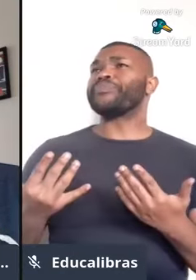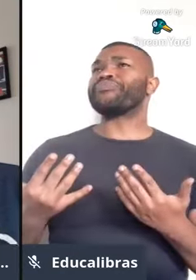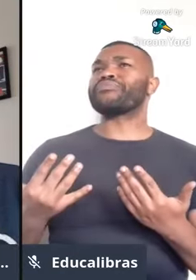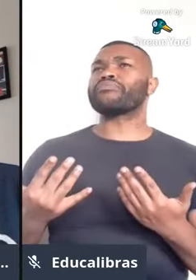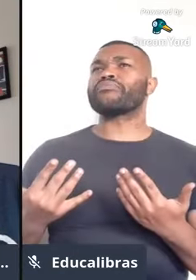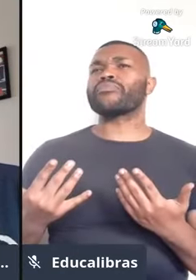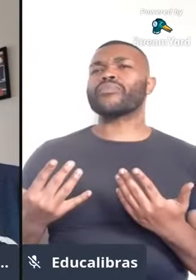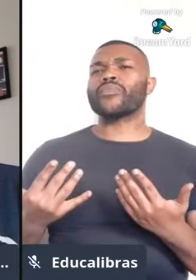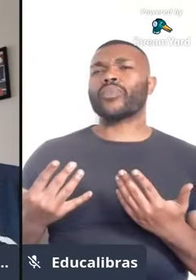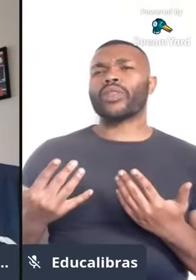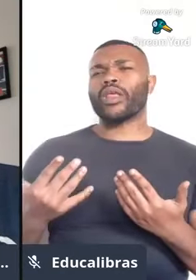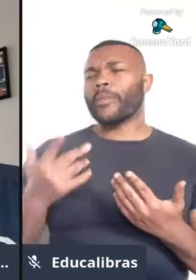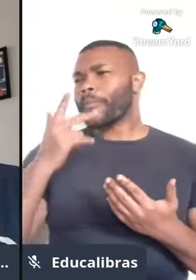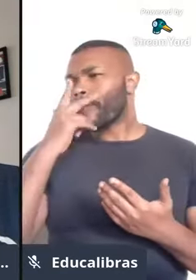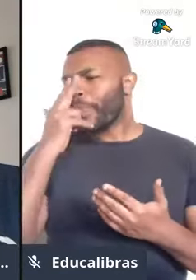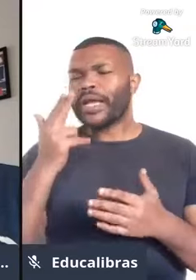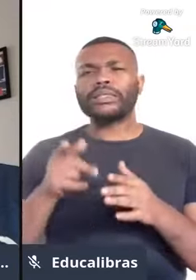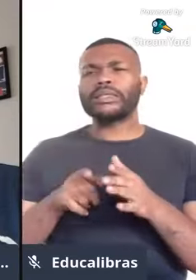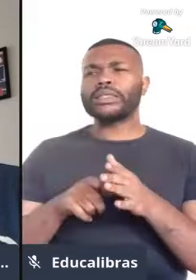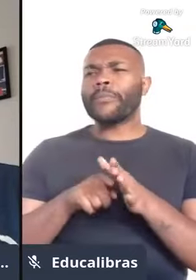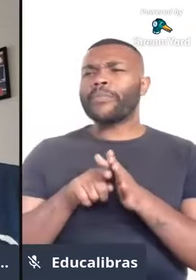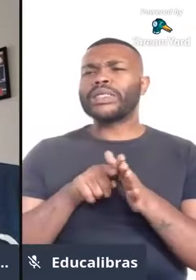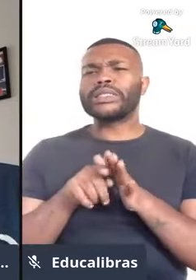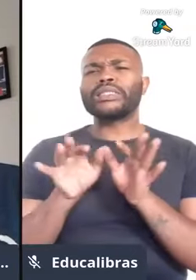rasa, superficial, Nada, superficial.